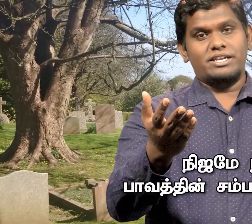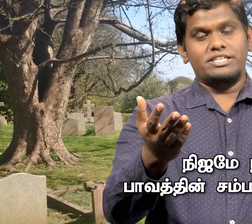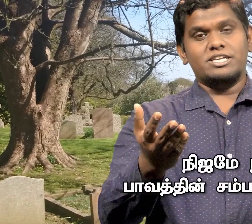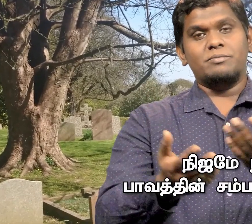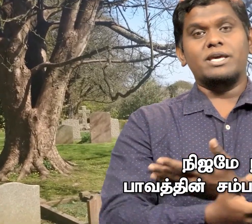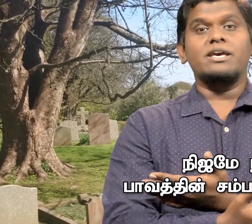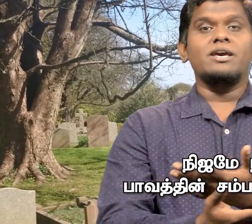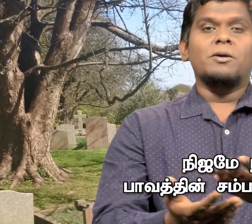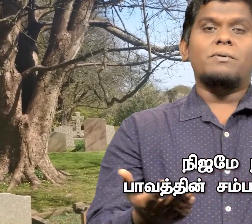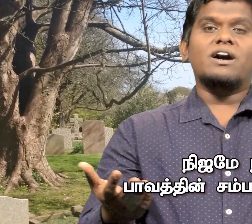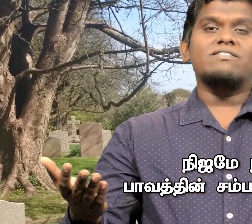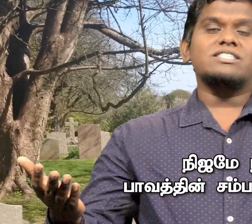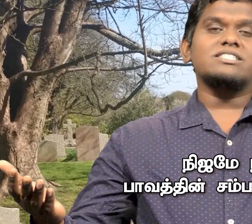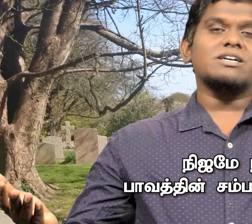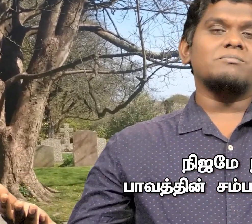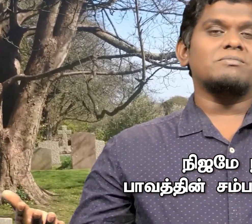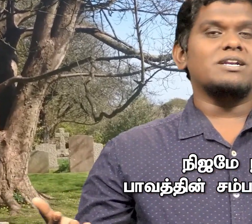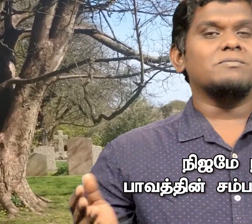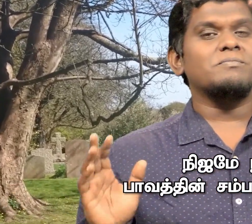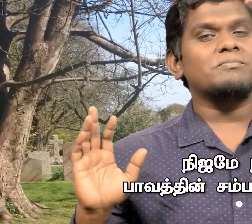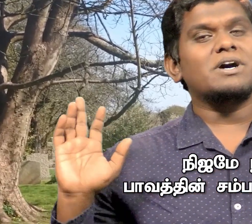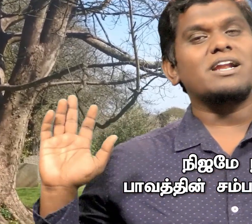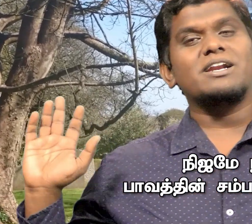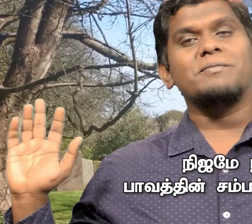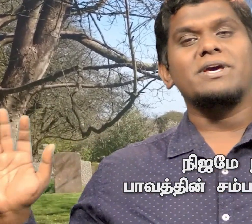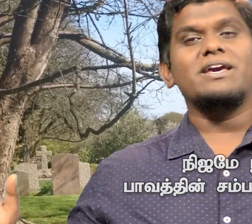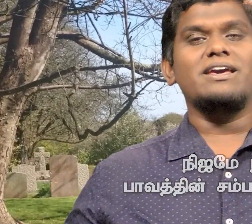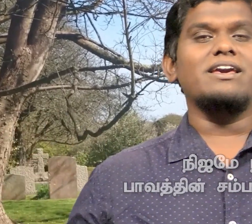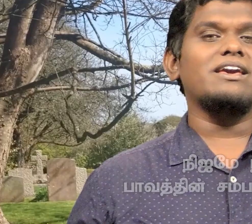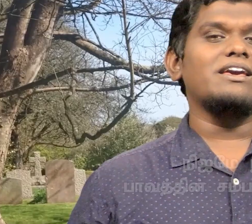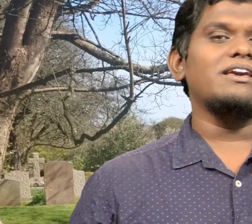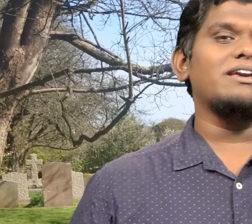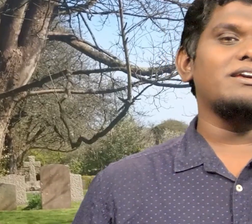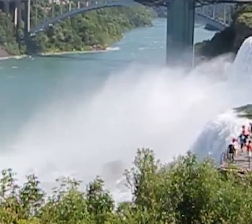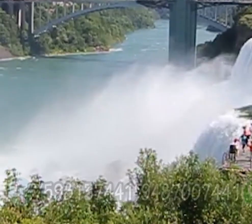நிஜமே நிஜமே பாவத்தின் சம்பளம் மரணமே